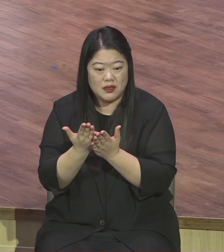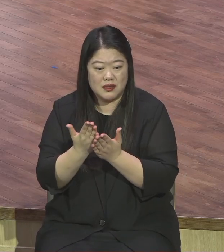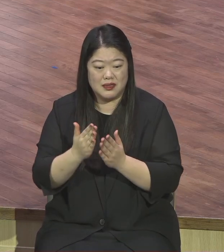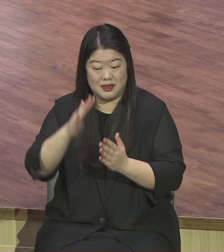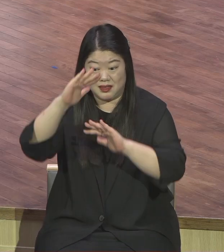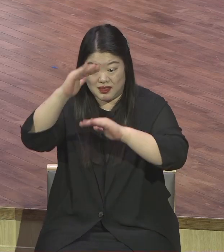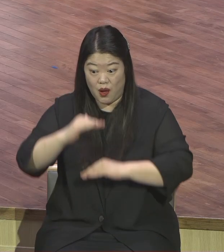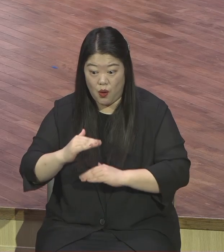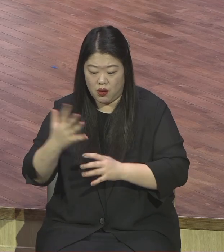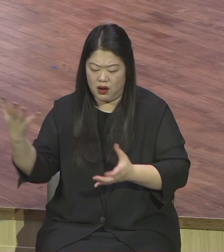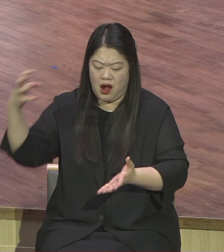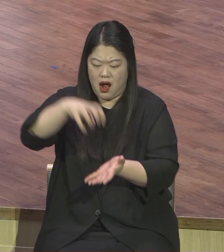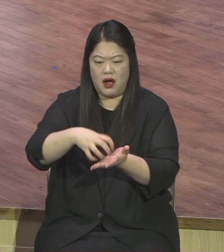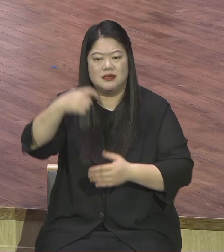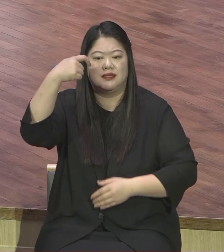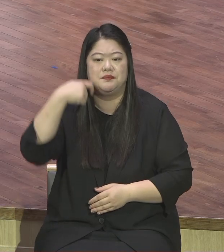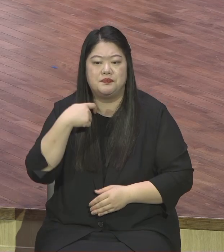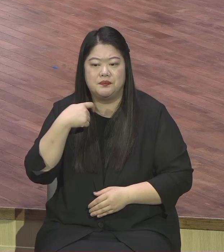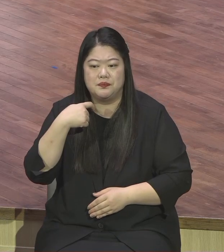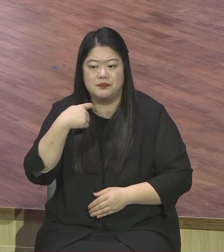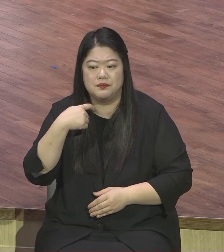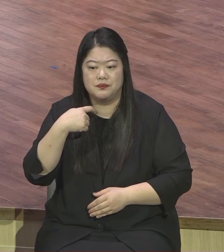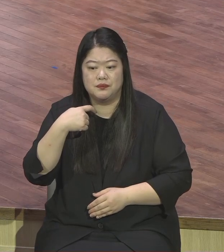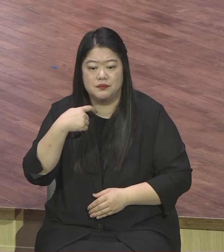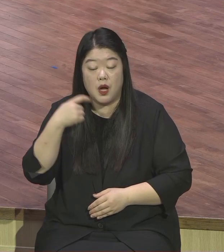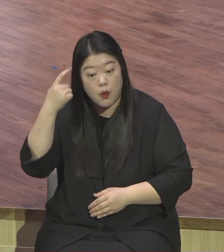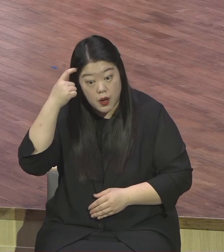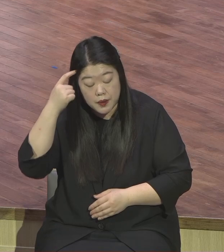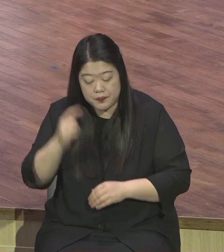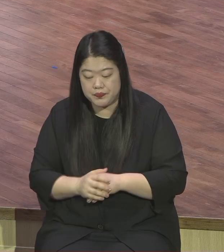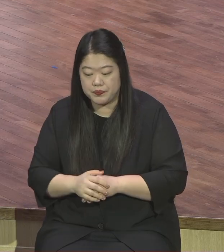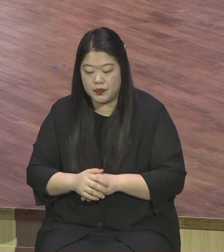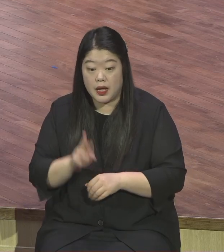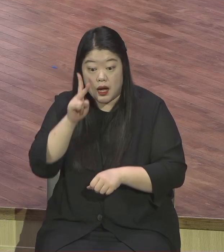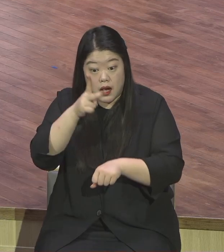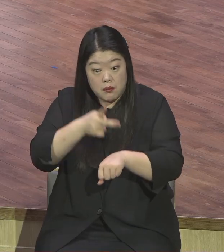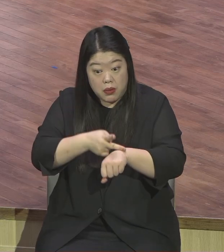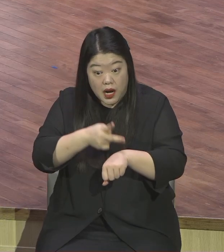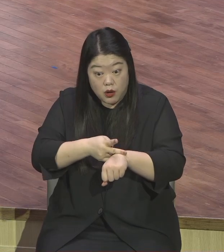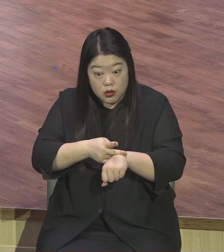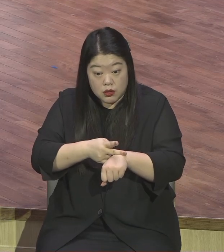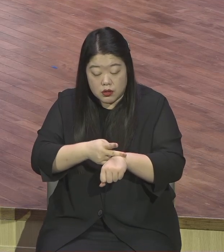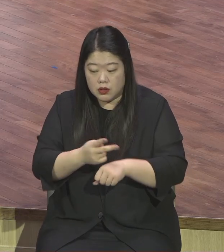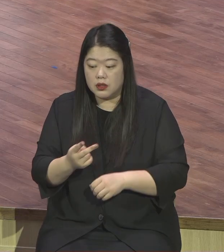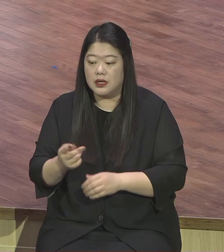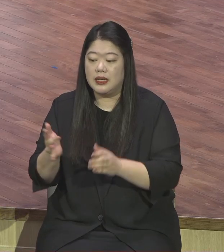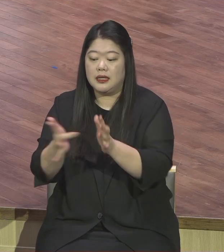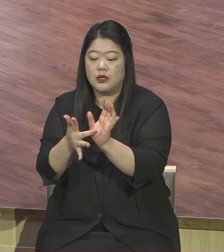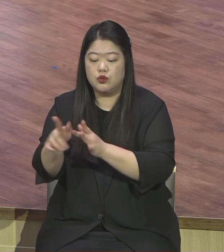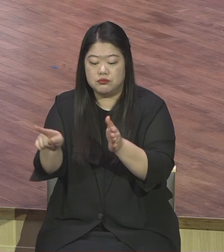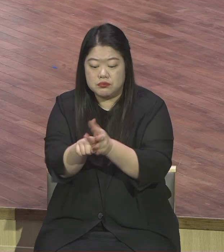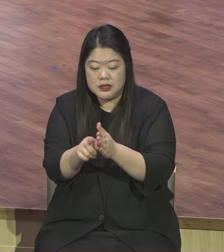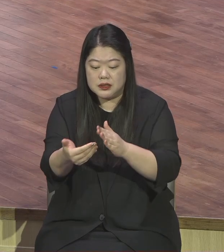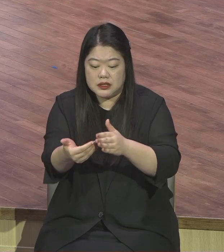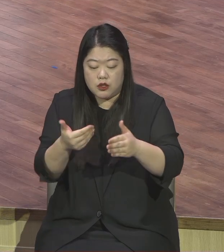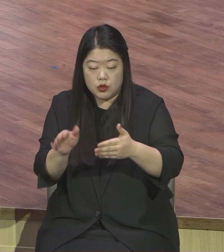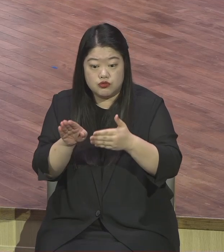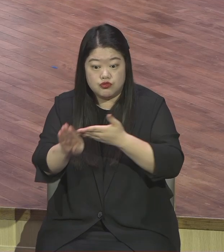자유한 삶을 살게 된 것은 전적인 하나님의 절대 주권